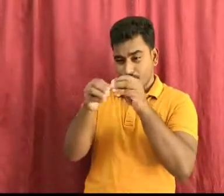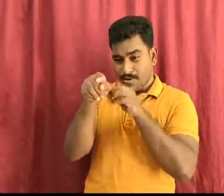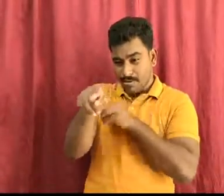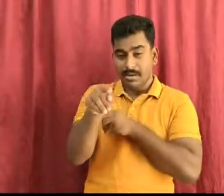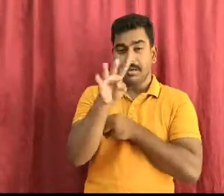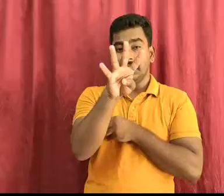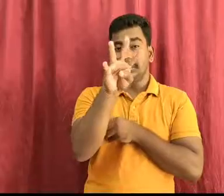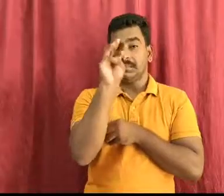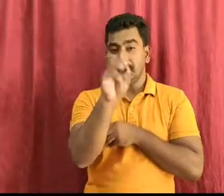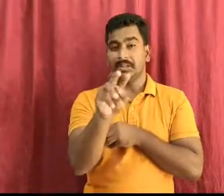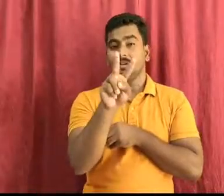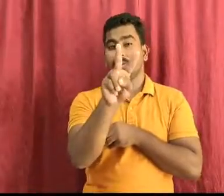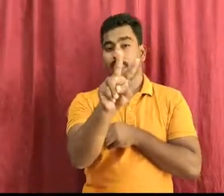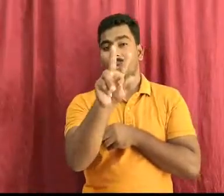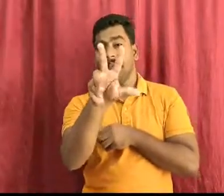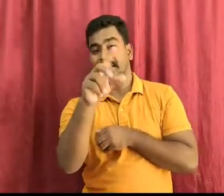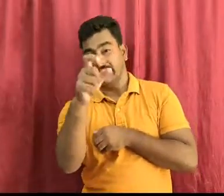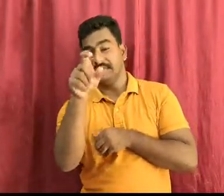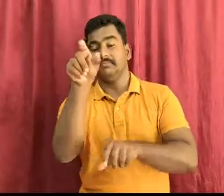മുംബൈയിൽ മാത്രം